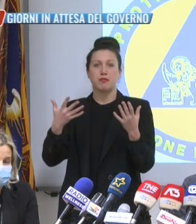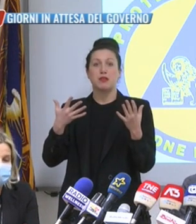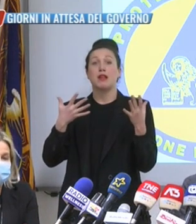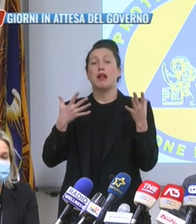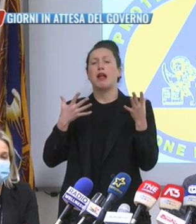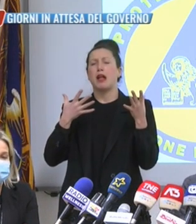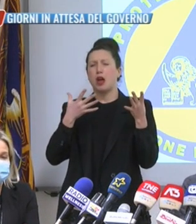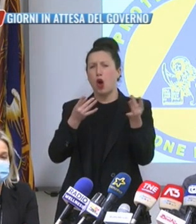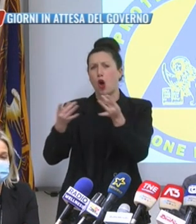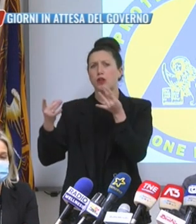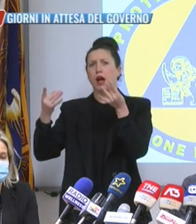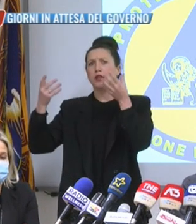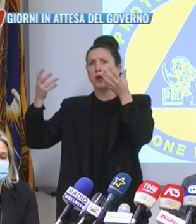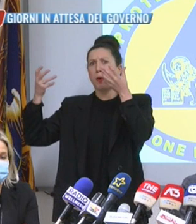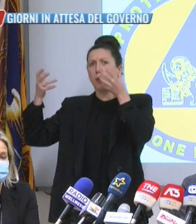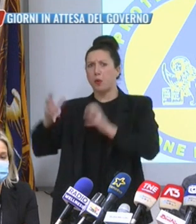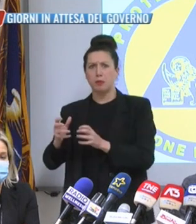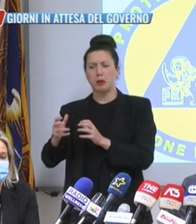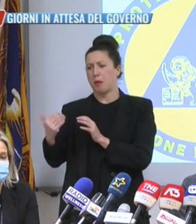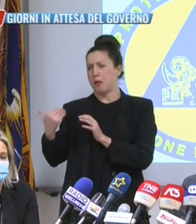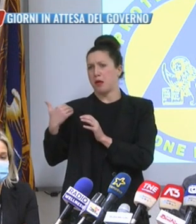avveniva fino a poco tempo fa, no?